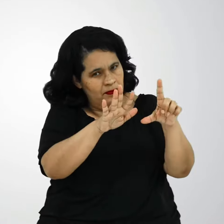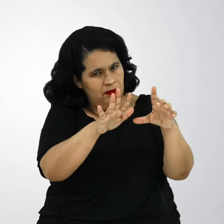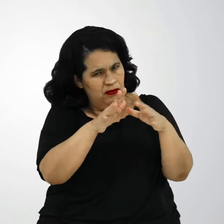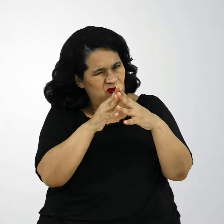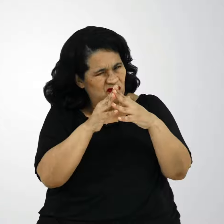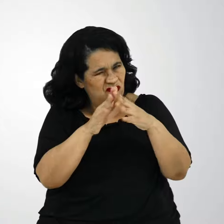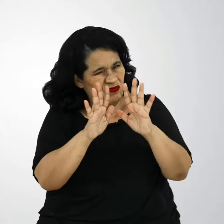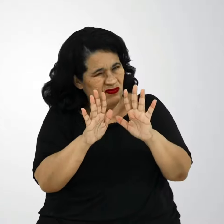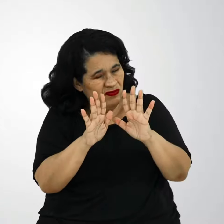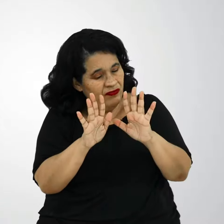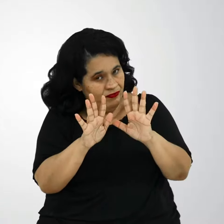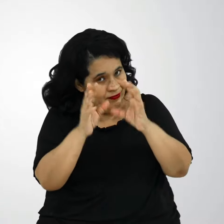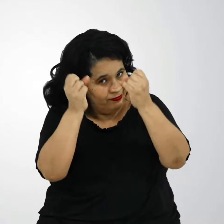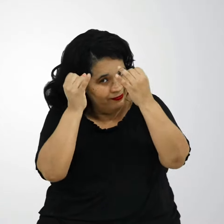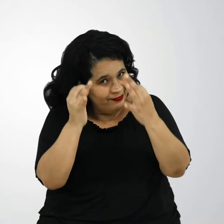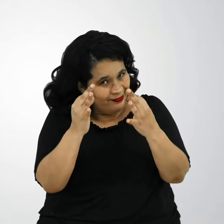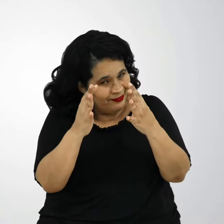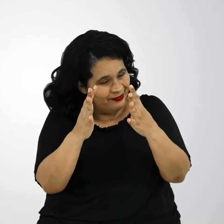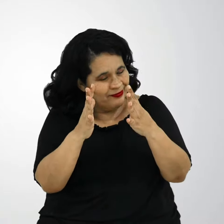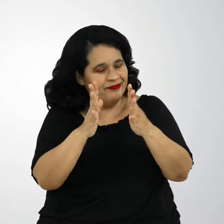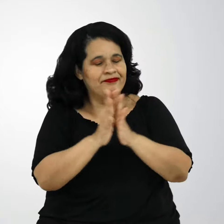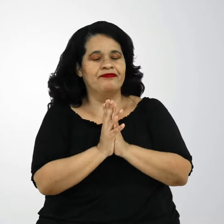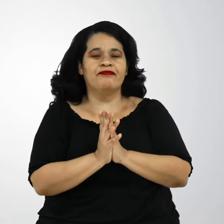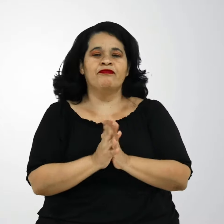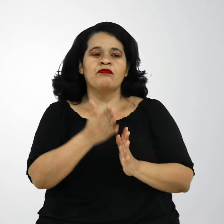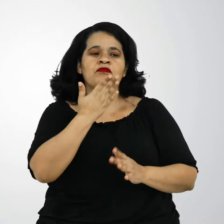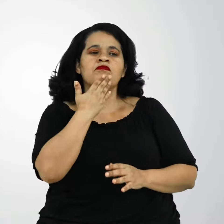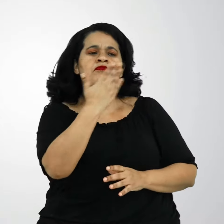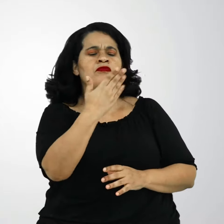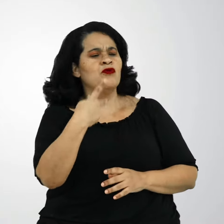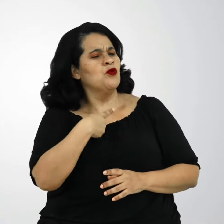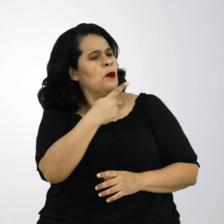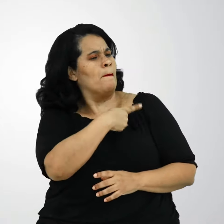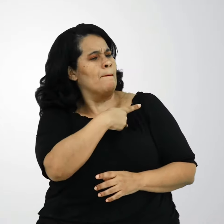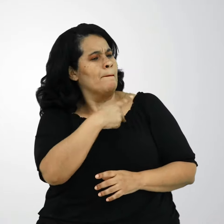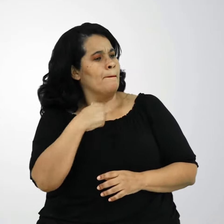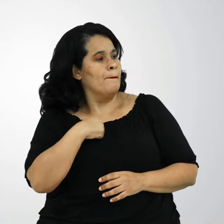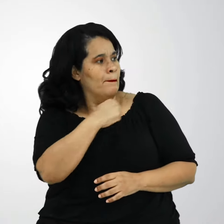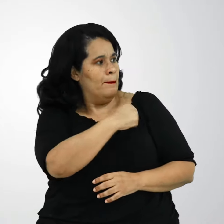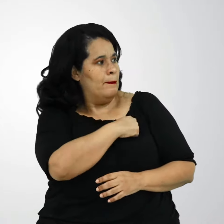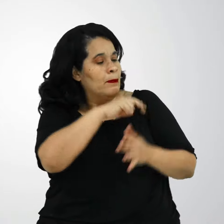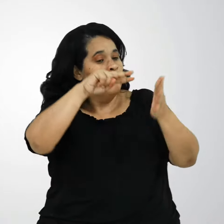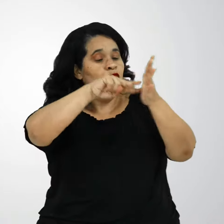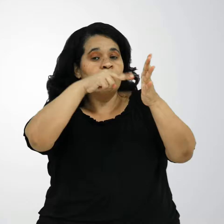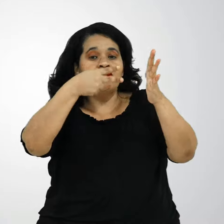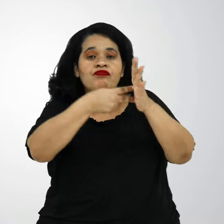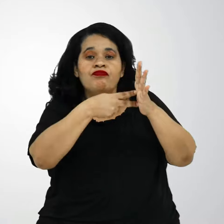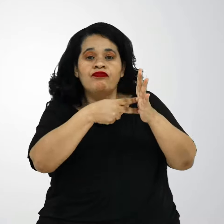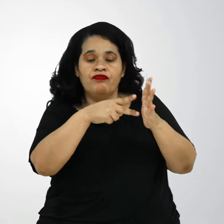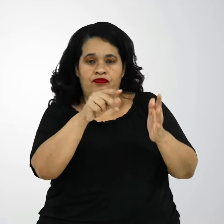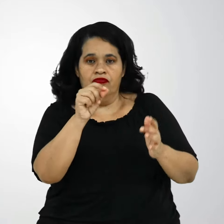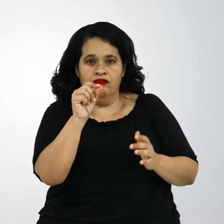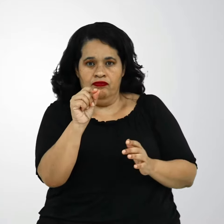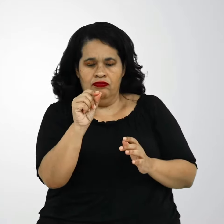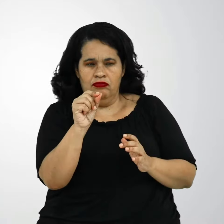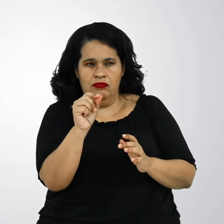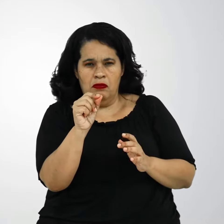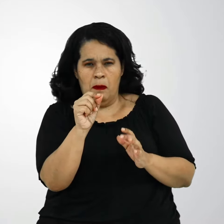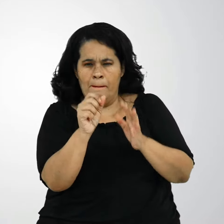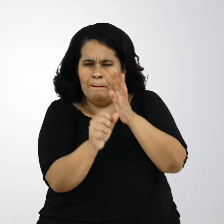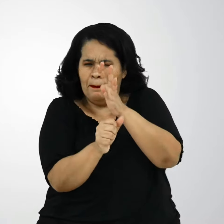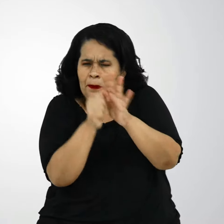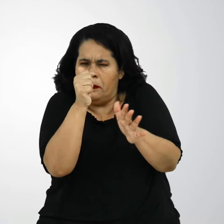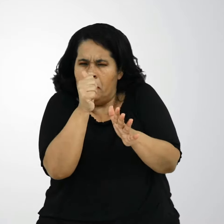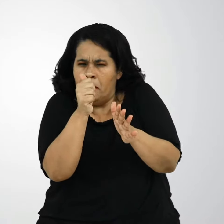que significa cada um desses períodos. Queria que o pastor Alain comentasse um pouco para a gente o significado do primeiro e do segundo período